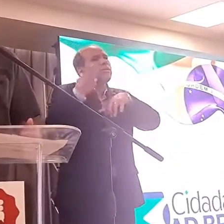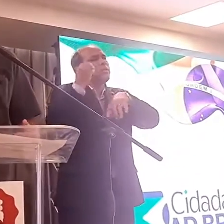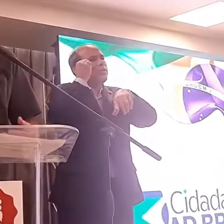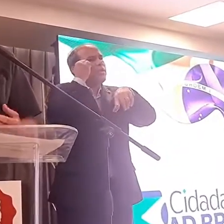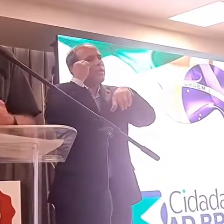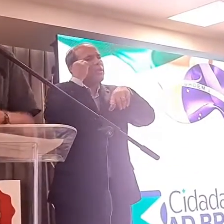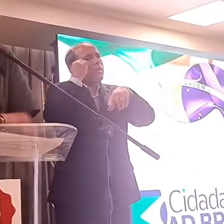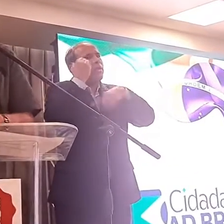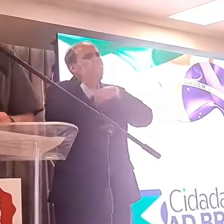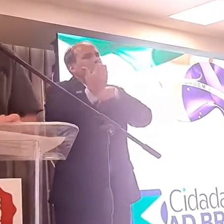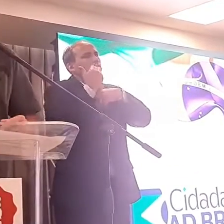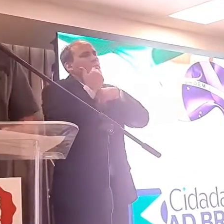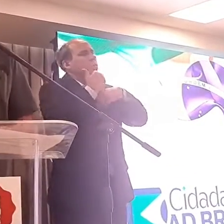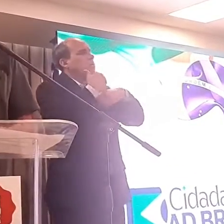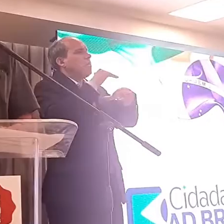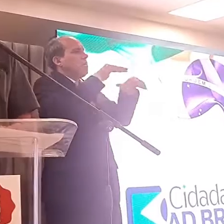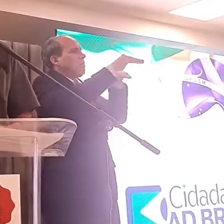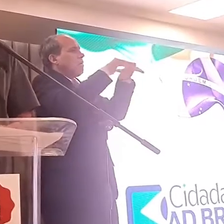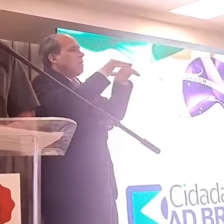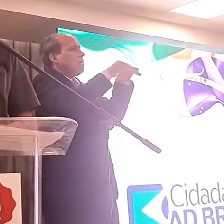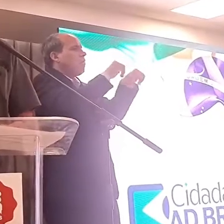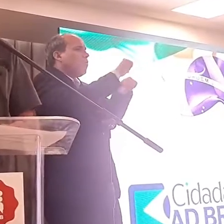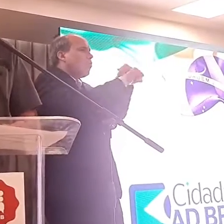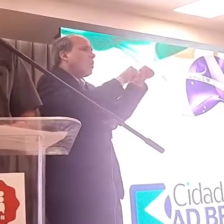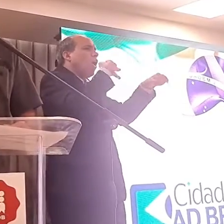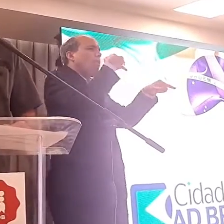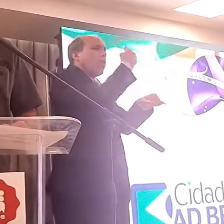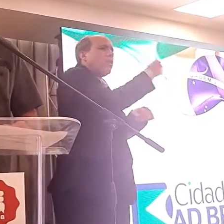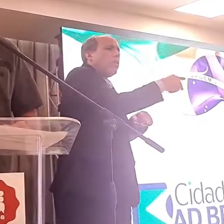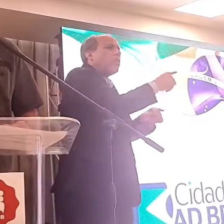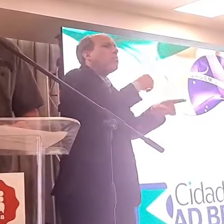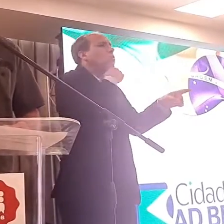mudar a voz, buscar os indecisos, para que a gente possa ter a